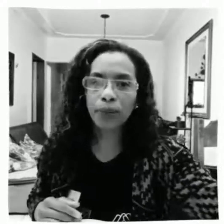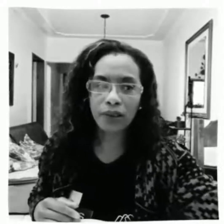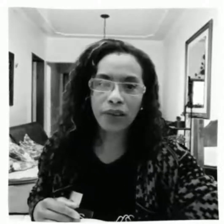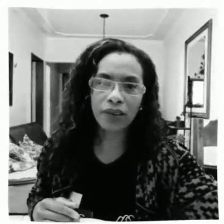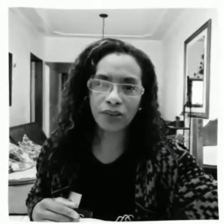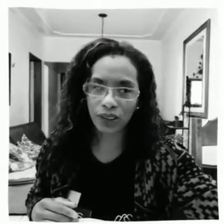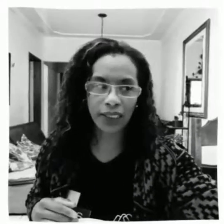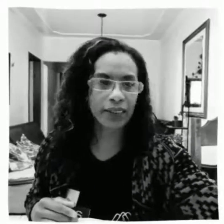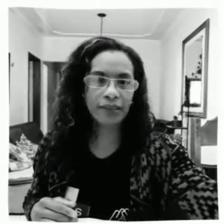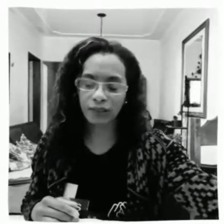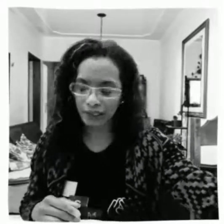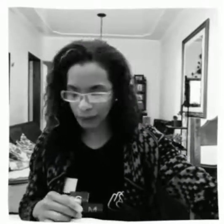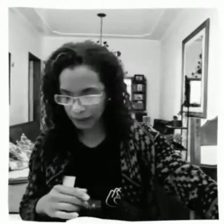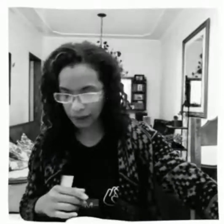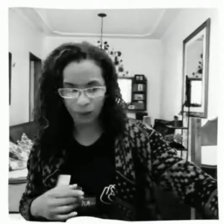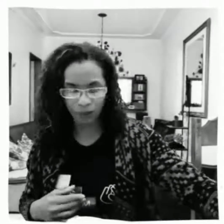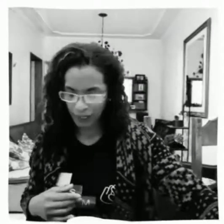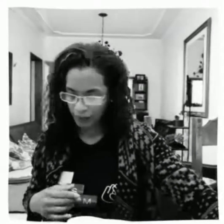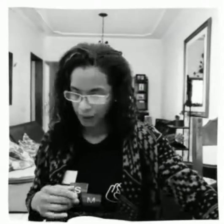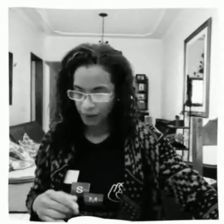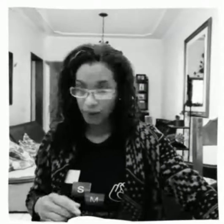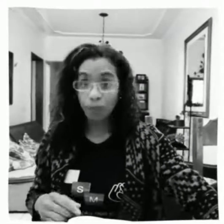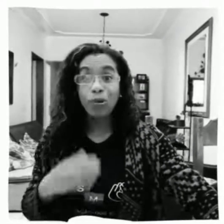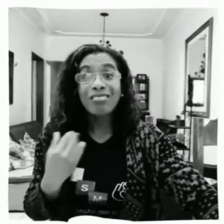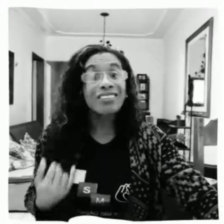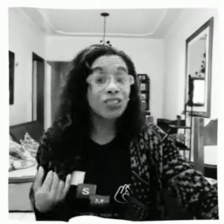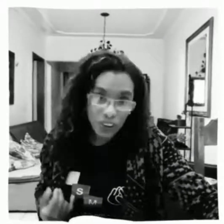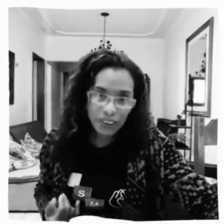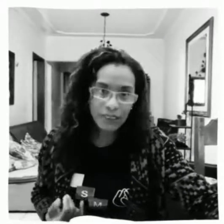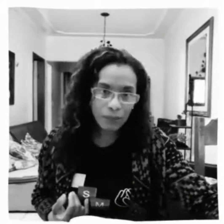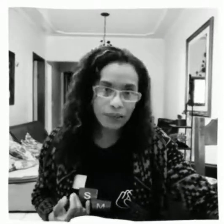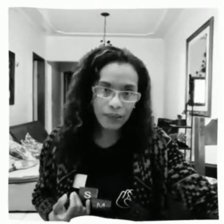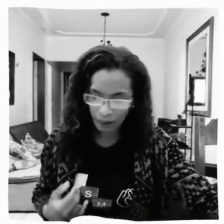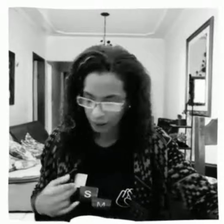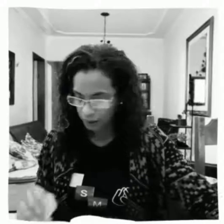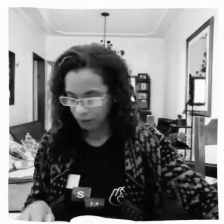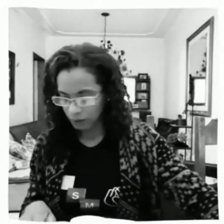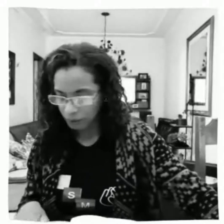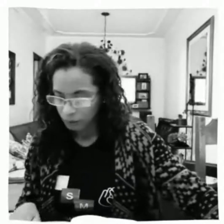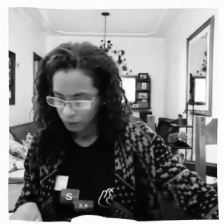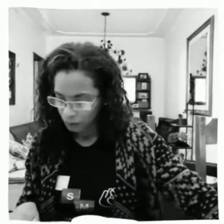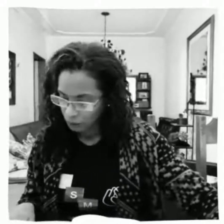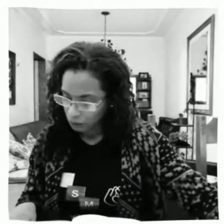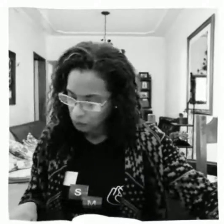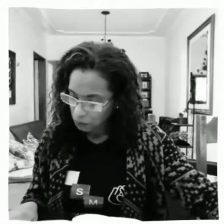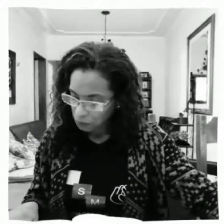muito importante a questão da expressão. Importantíssimo até.